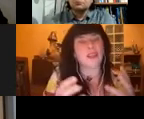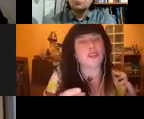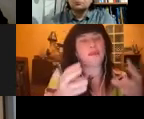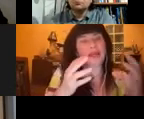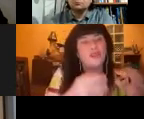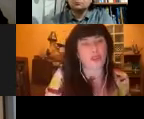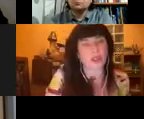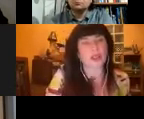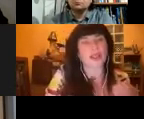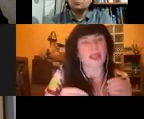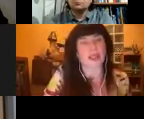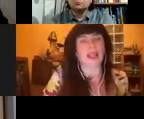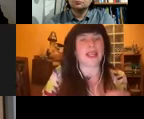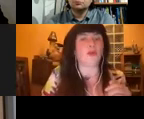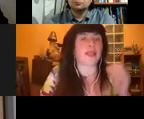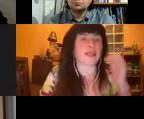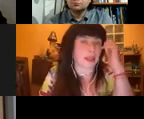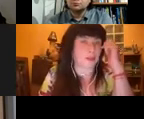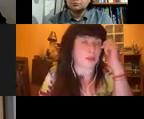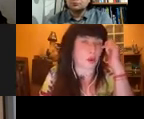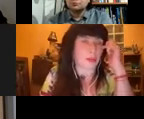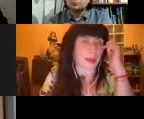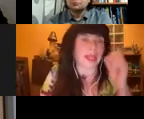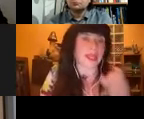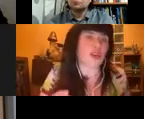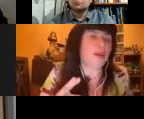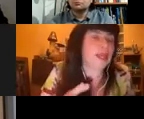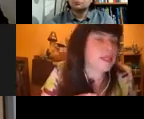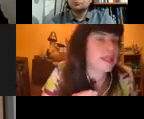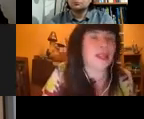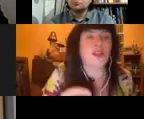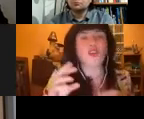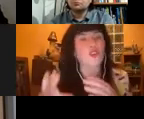de años de inmersión en la lengua de señas versus los más pequeños que